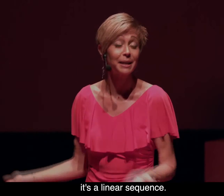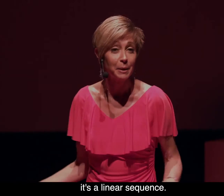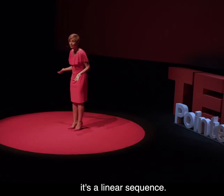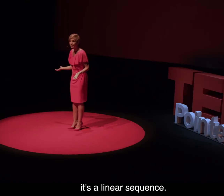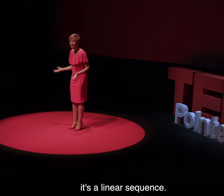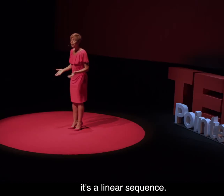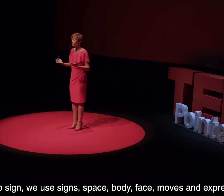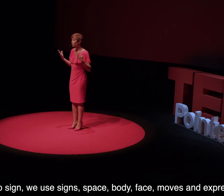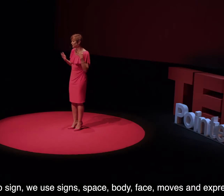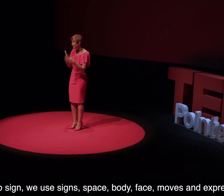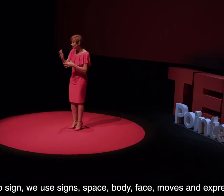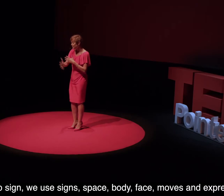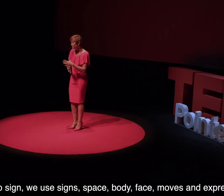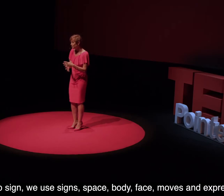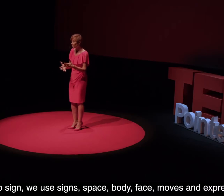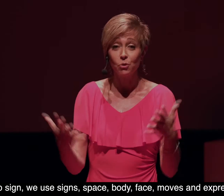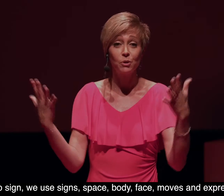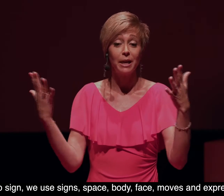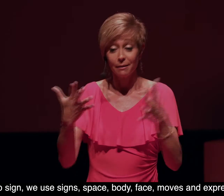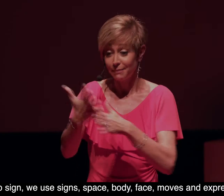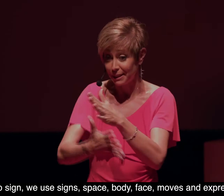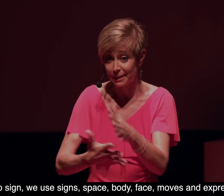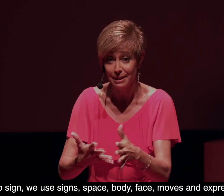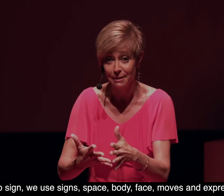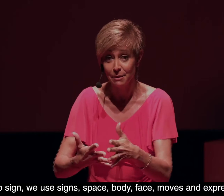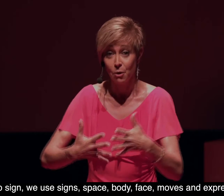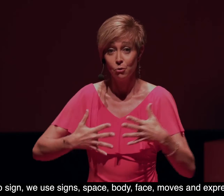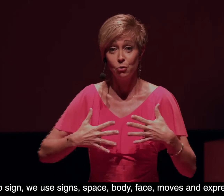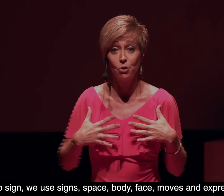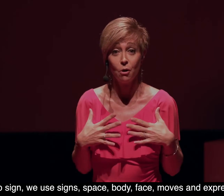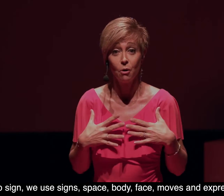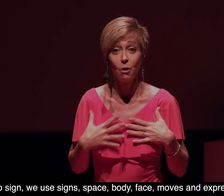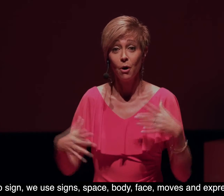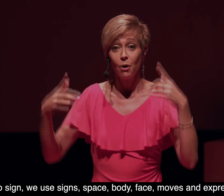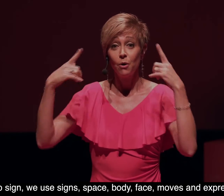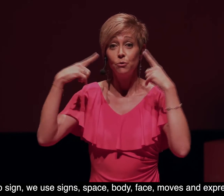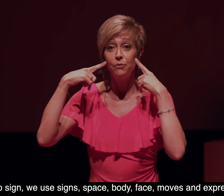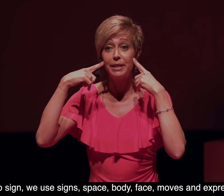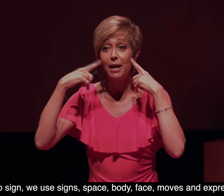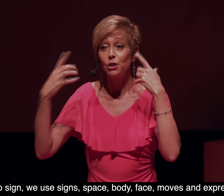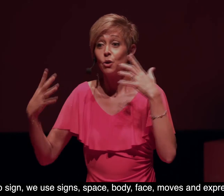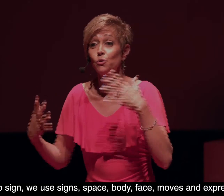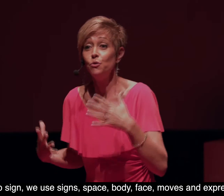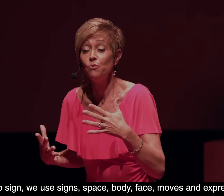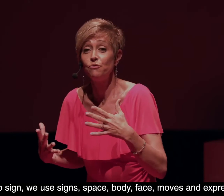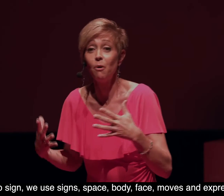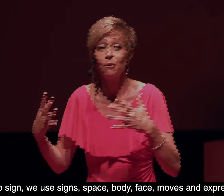linéaire. Pour signer, on se sert des signes, du corps, du visage, du mouvement,